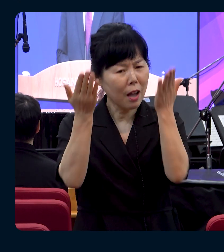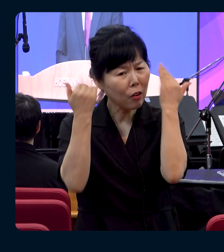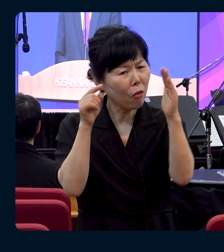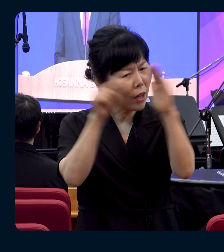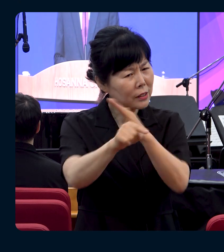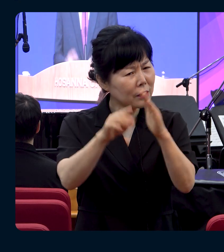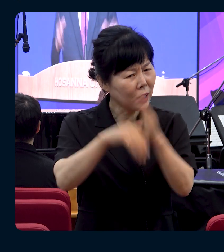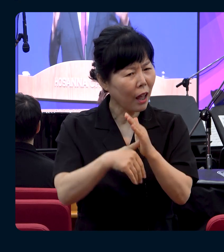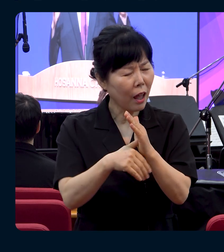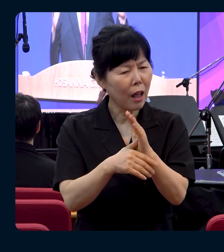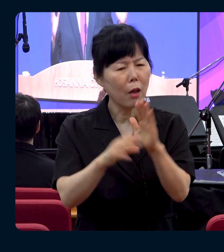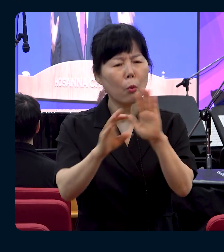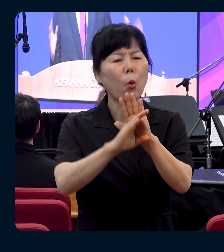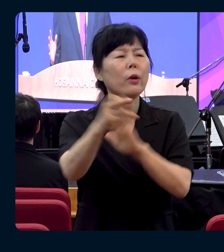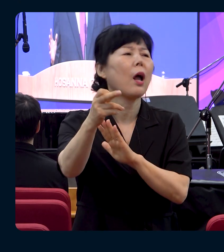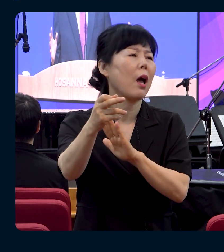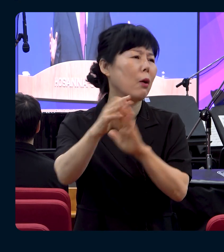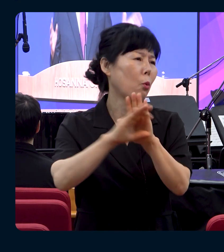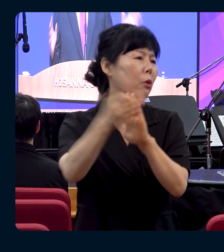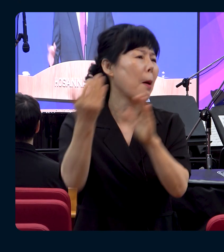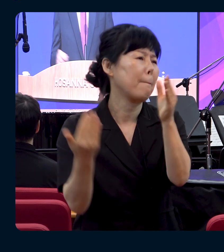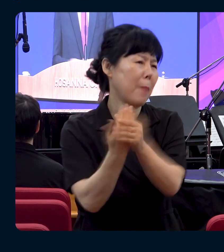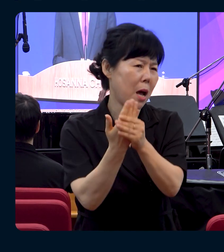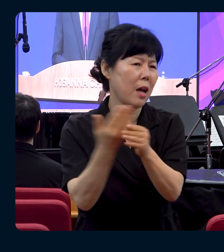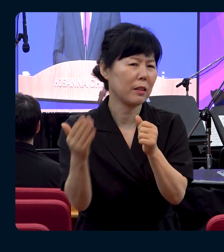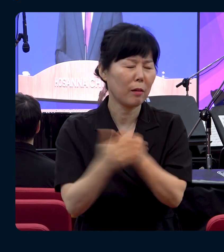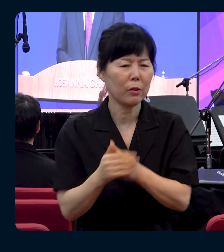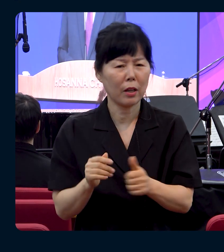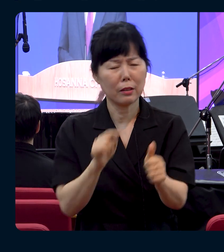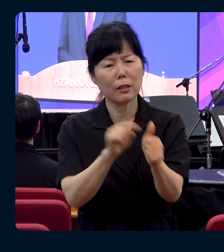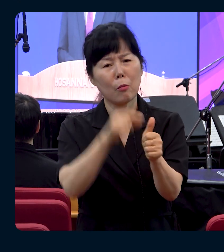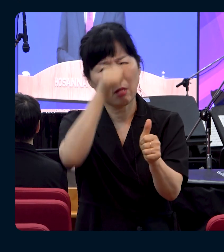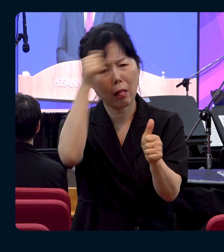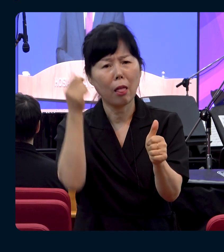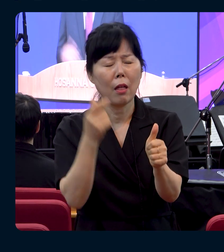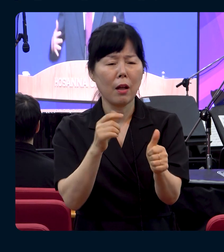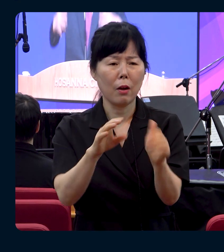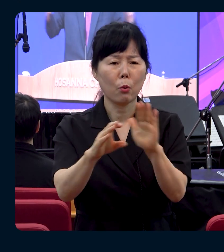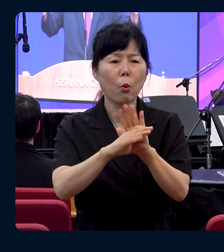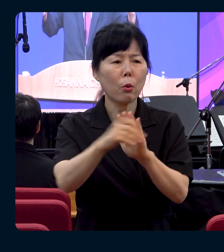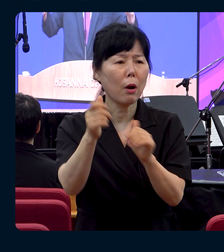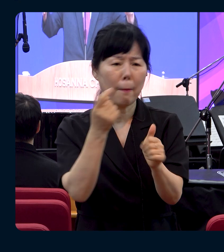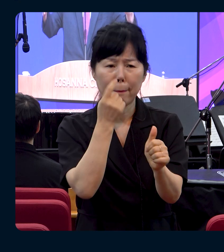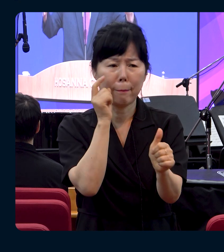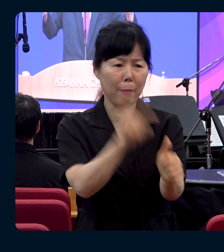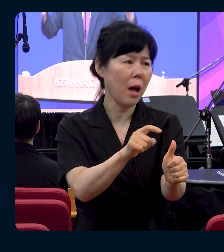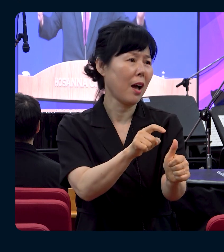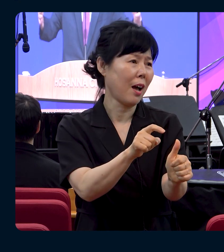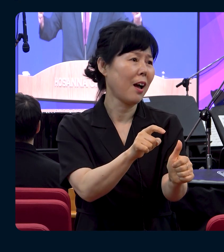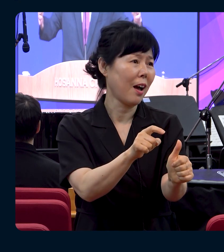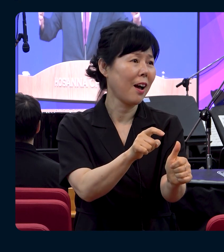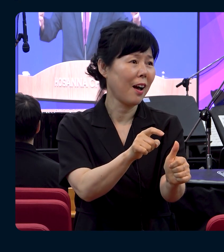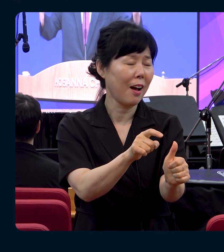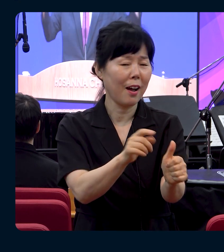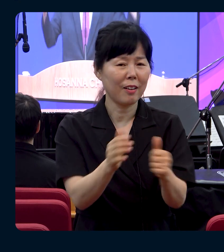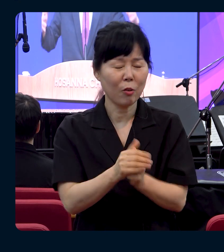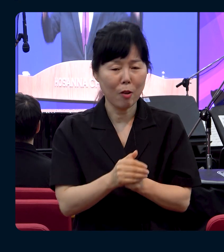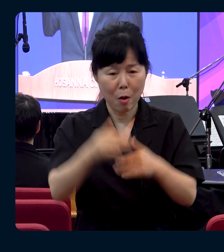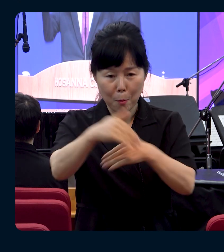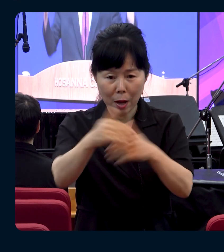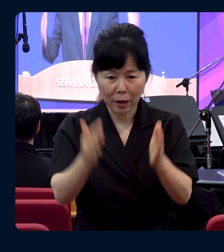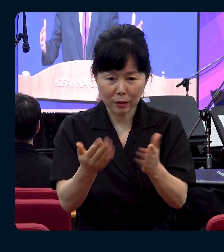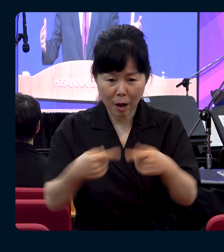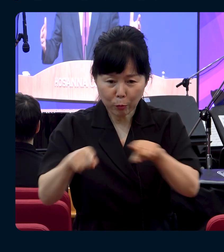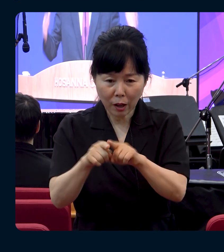때는요, 장로님이 코로나에 걸리셨는데, 그런데 어떻게 이상하게도 같은 방에 있는 사람들이 다 코로나에 걸려서 장로님도